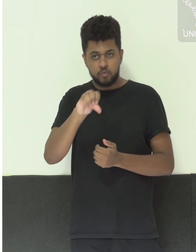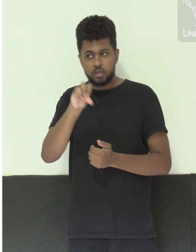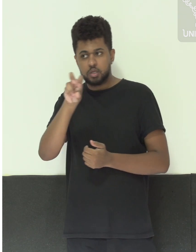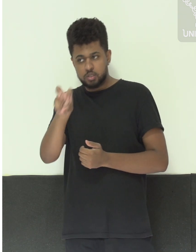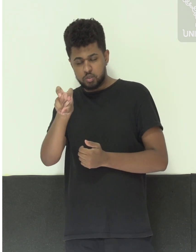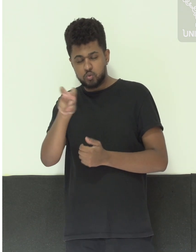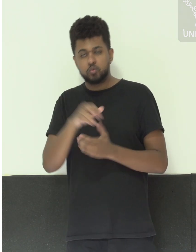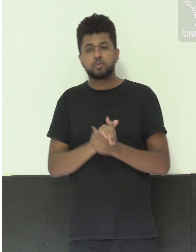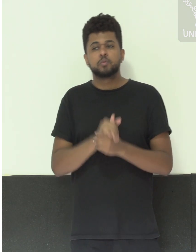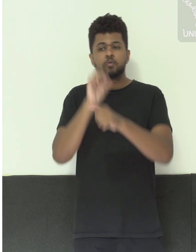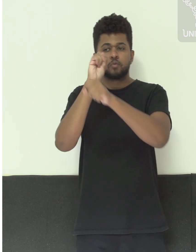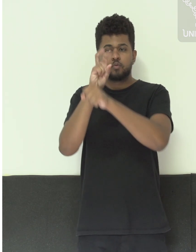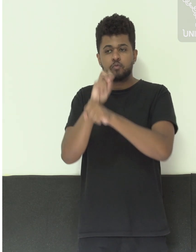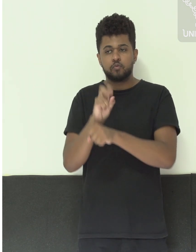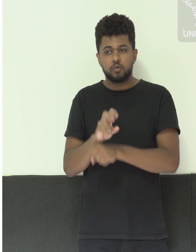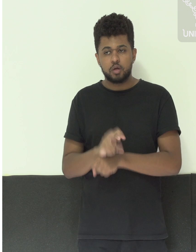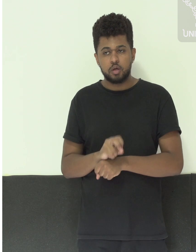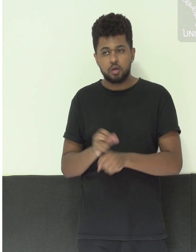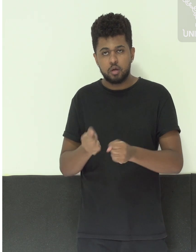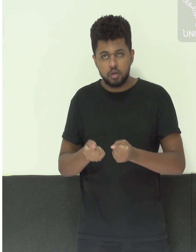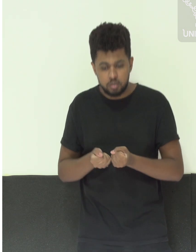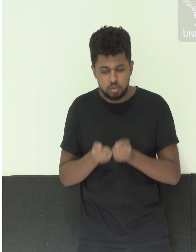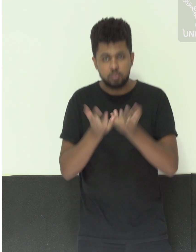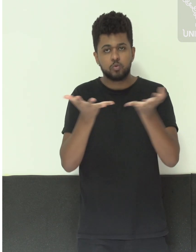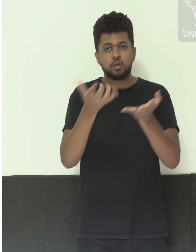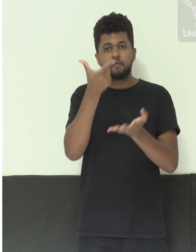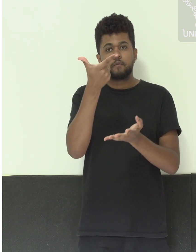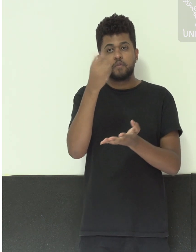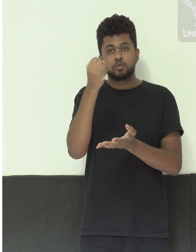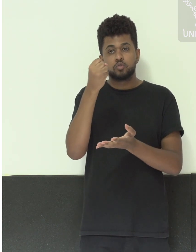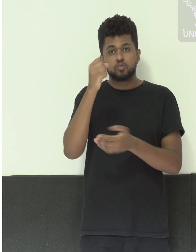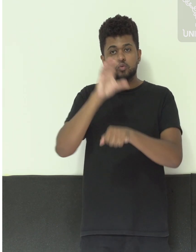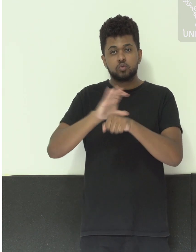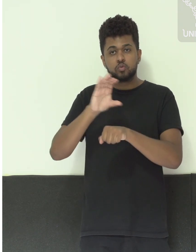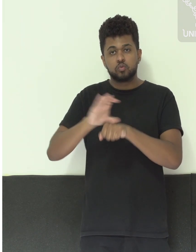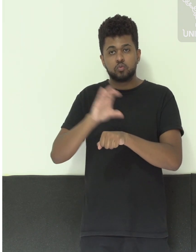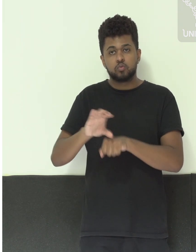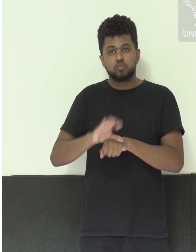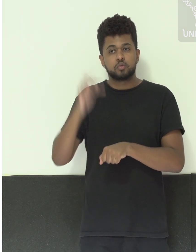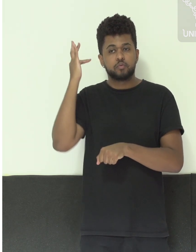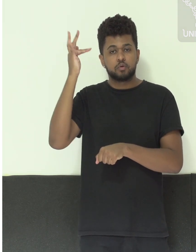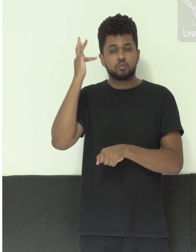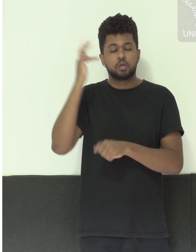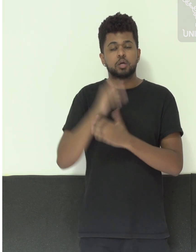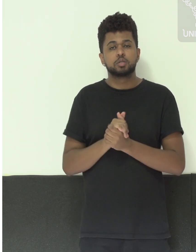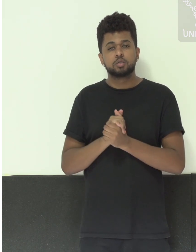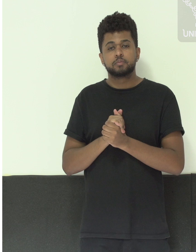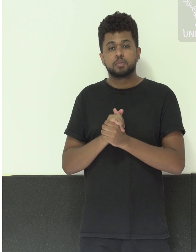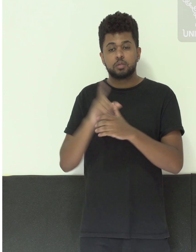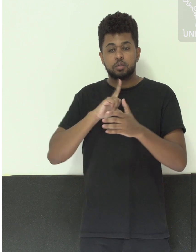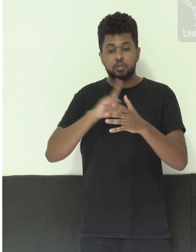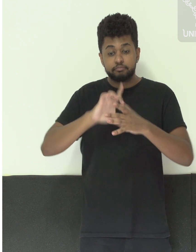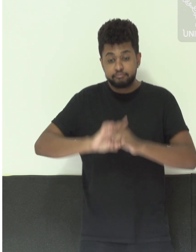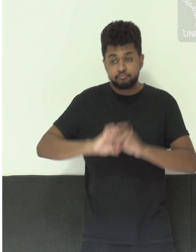695 vagas distribuídas em 28 cursos de graduação, com a disponibilidade